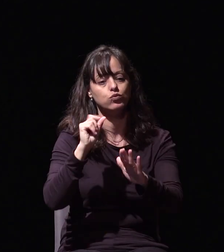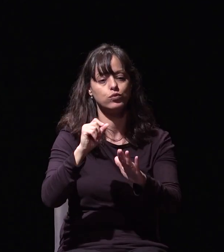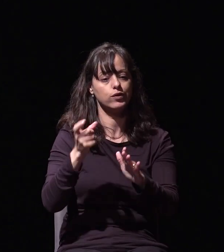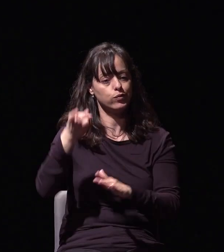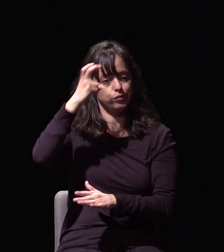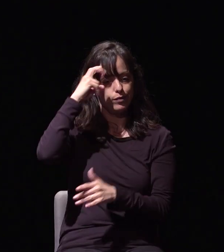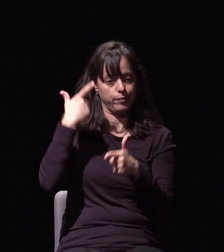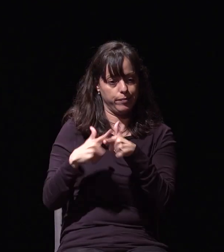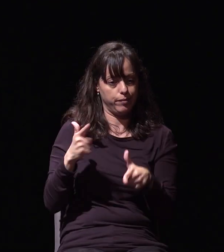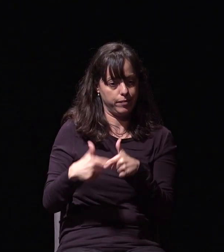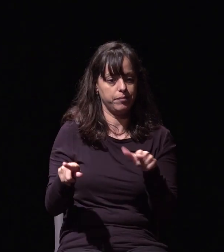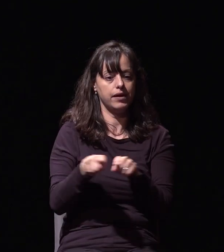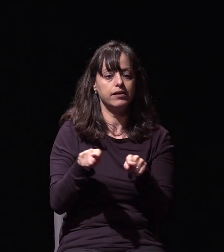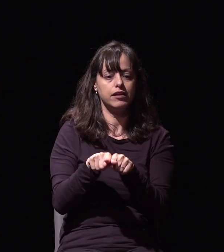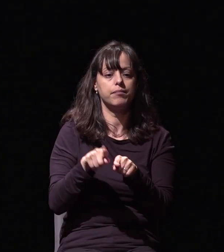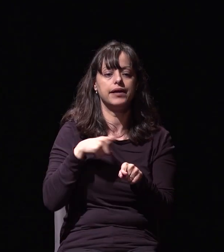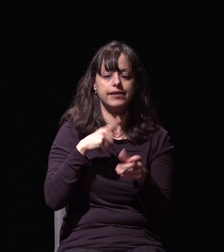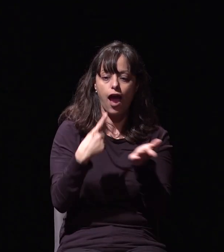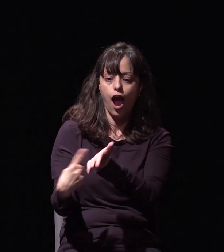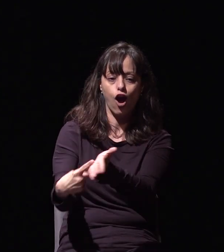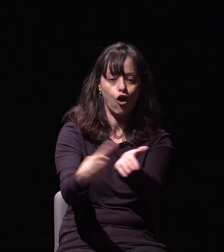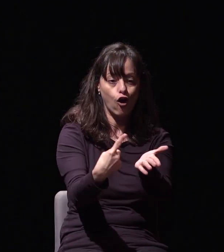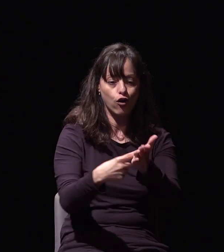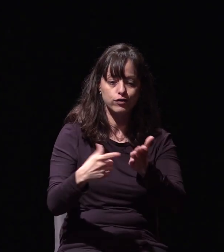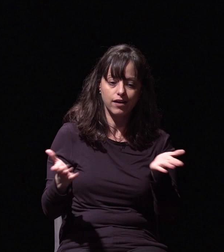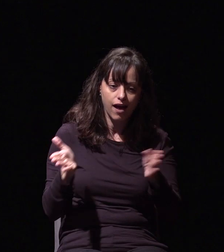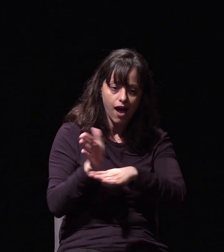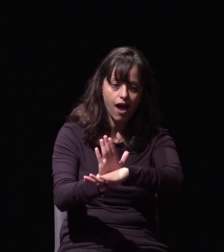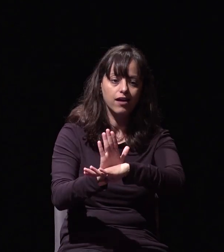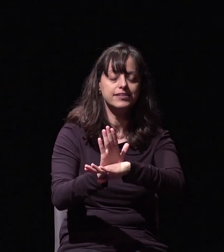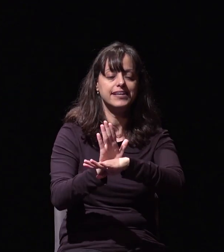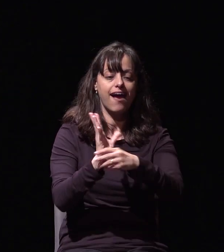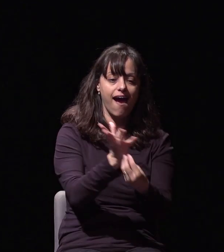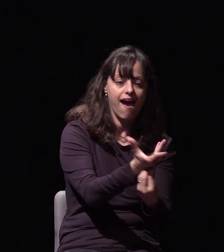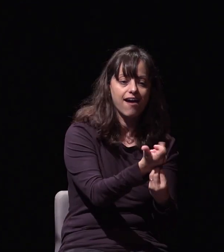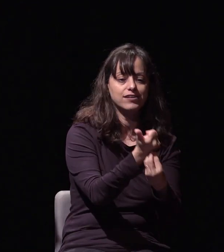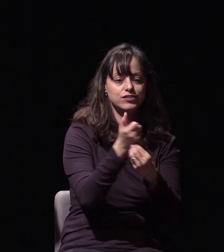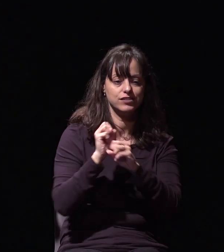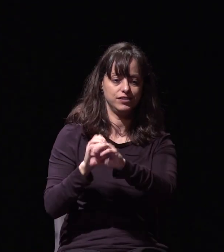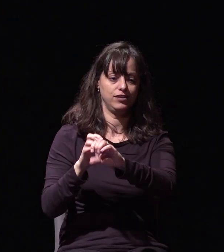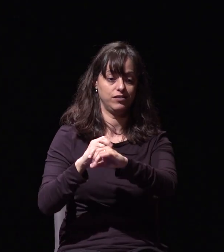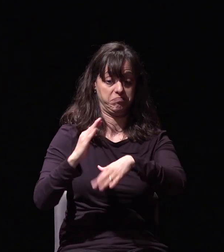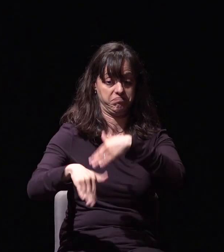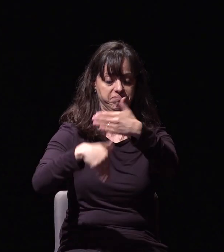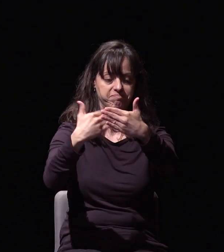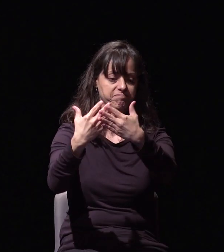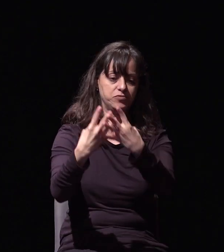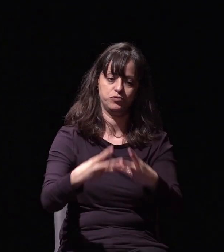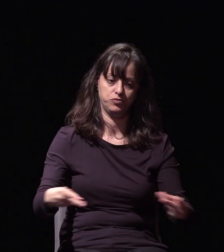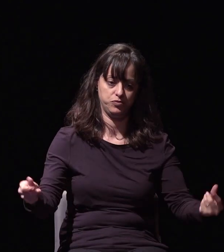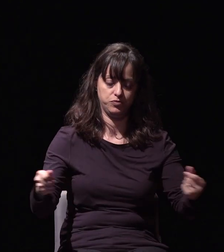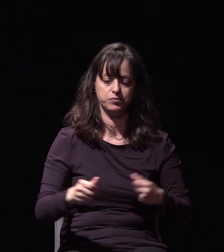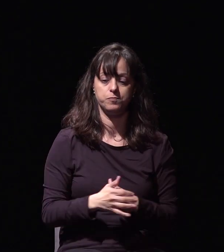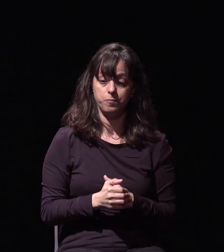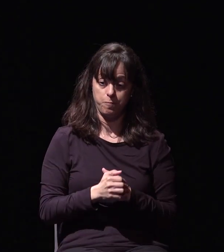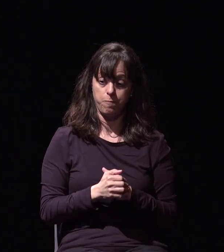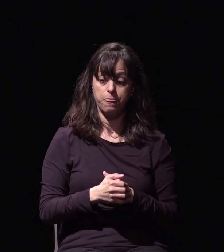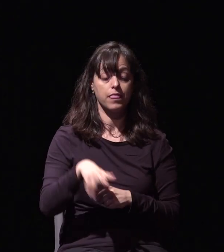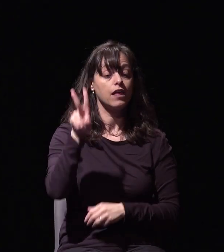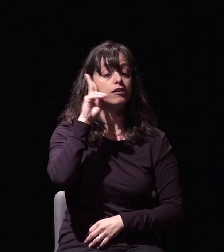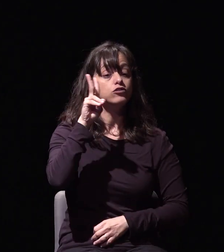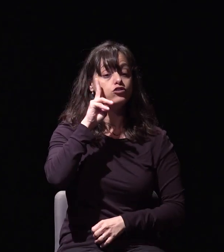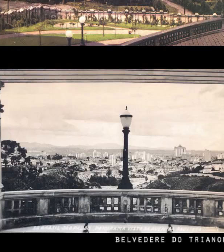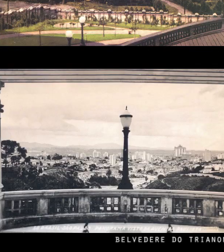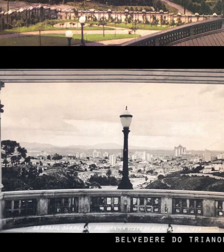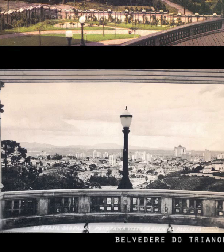dos acordos de emancipação popular pela educação e pela arte. A história do edifício do MASP mostra